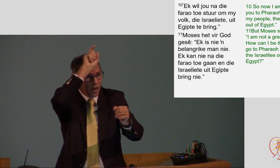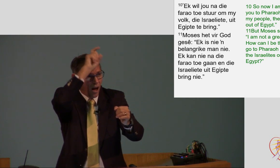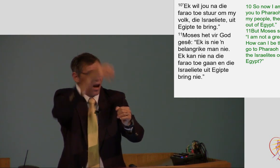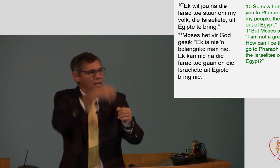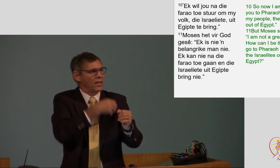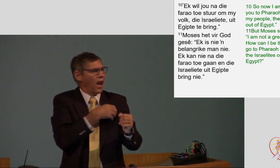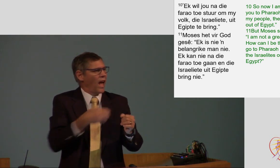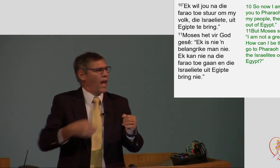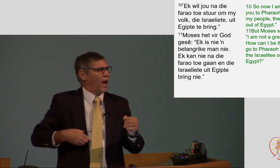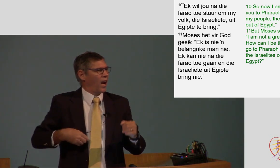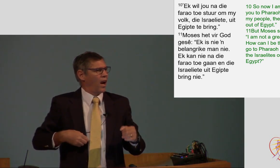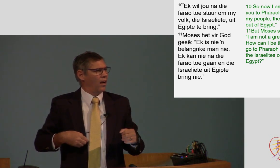se leier